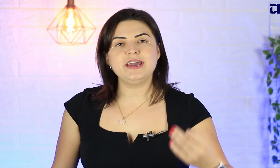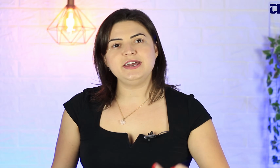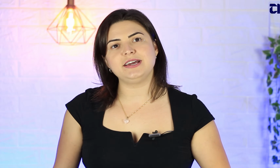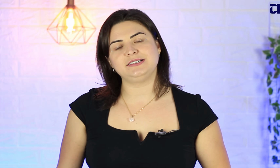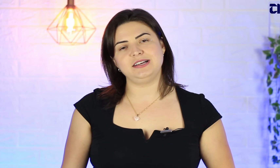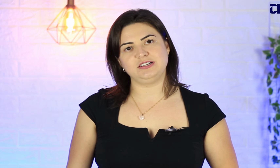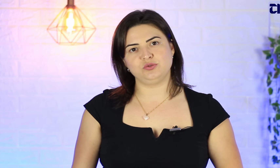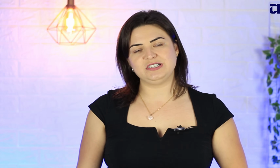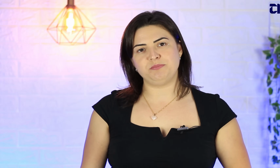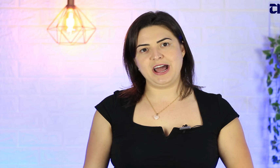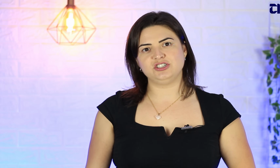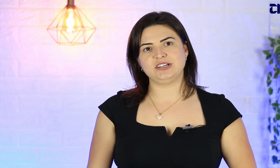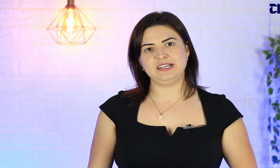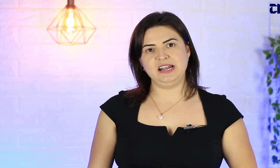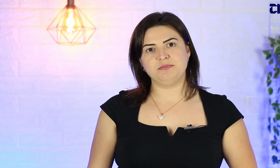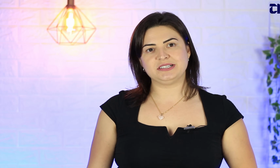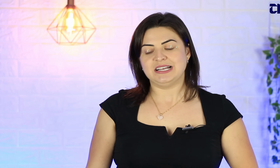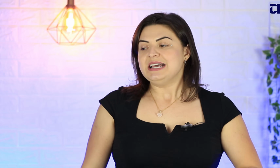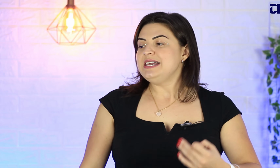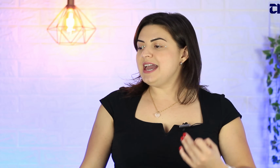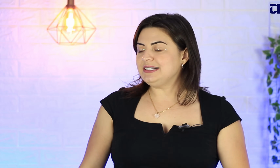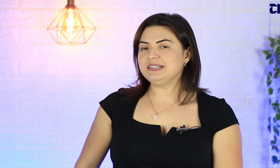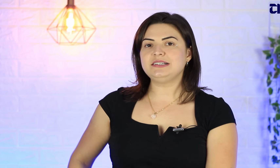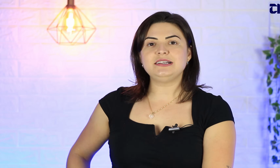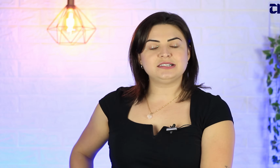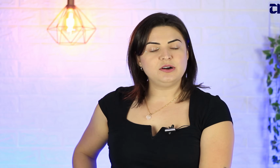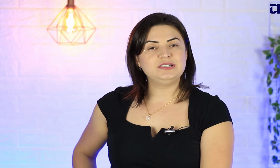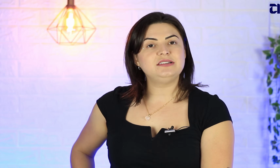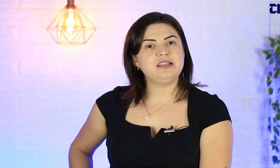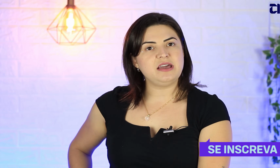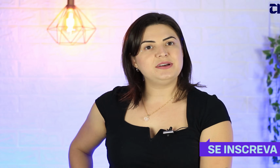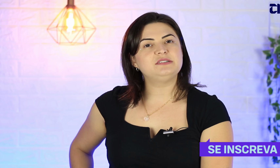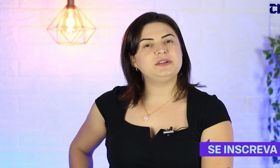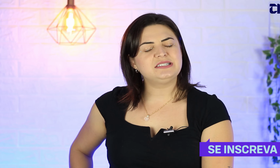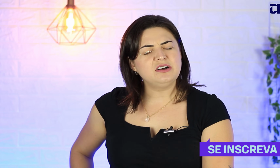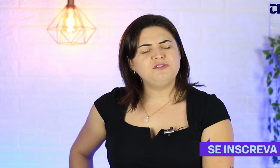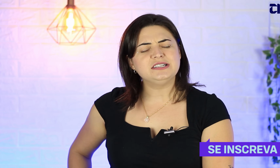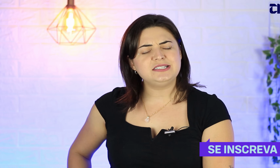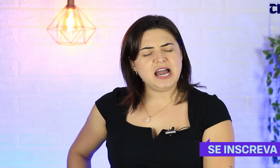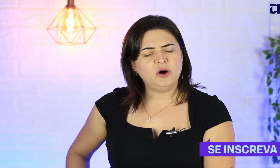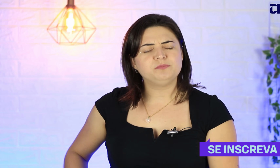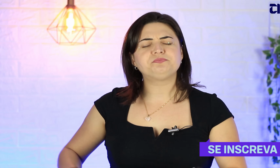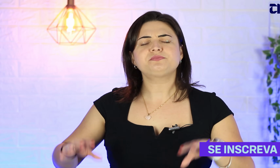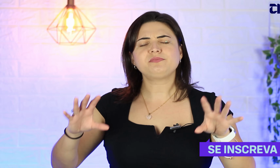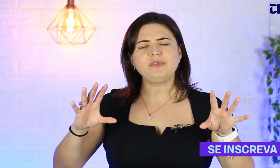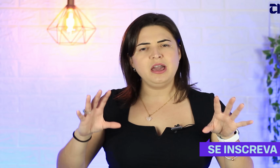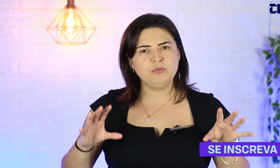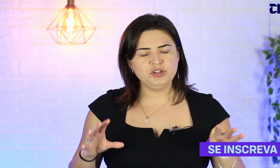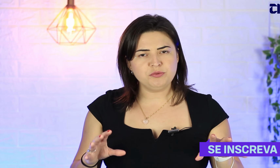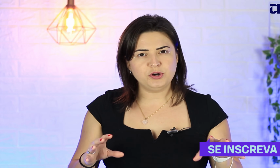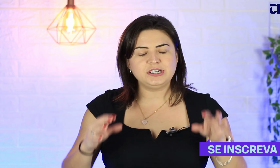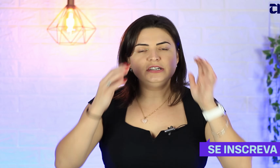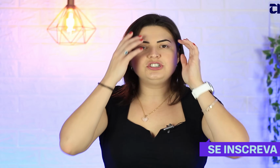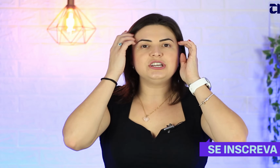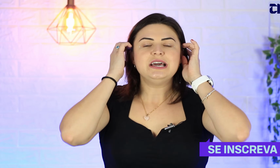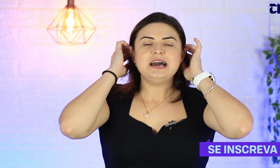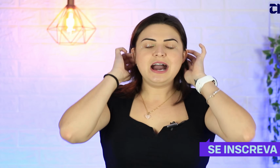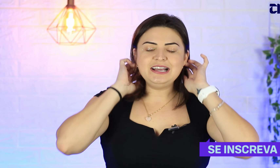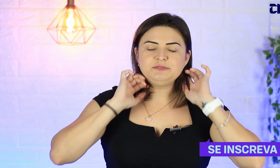enriquecer as suas práticas em Libras. E esse questão, esse tema, expressão facial, é muito importante. A